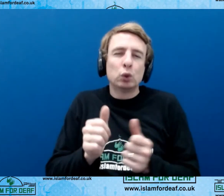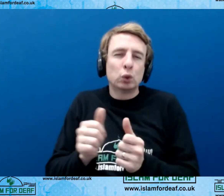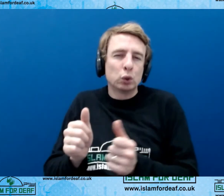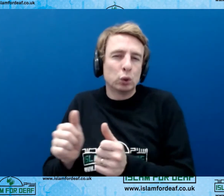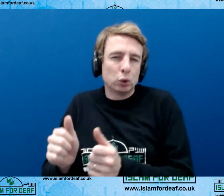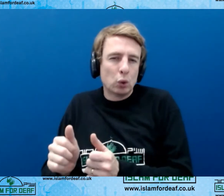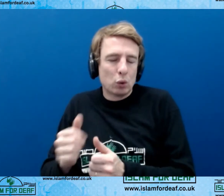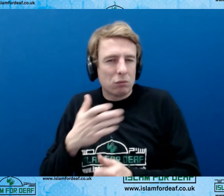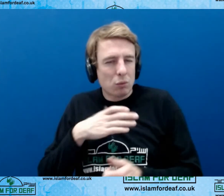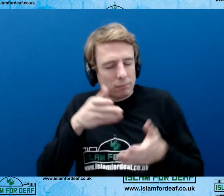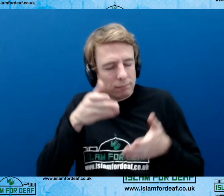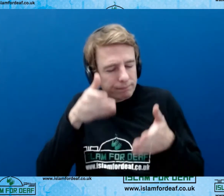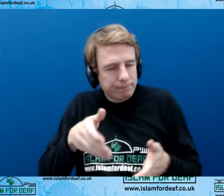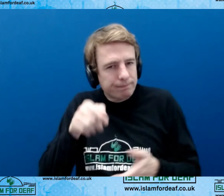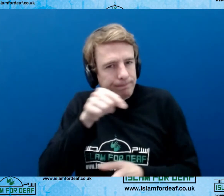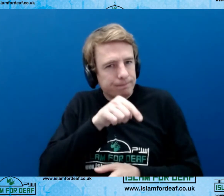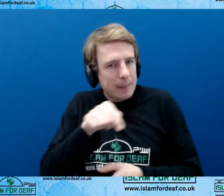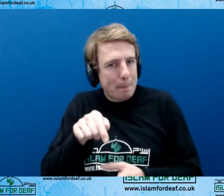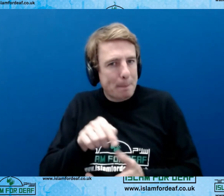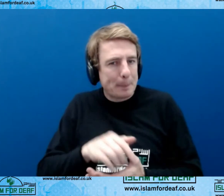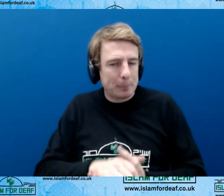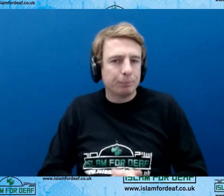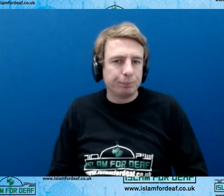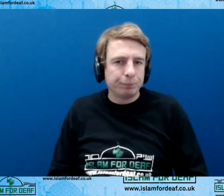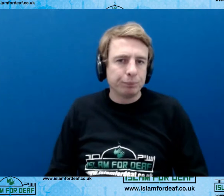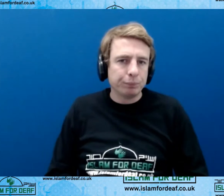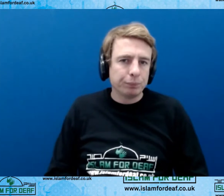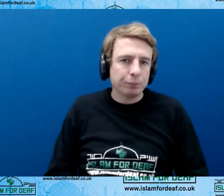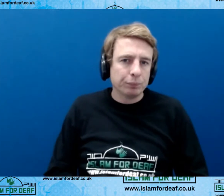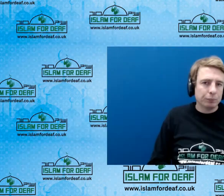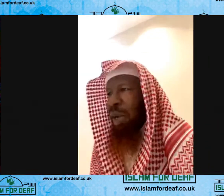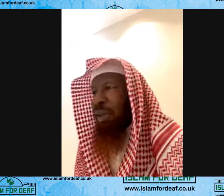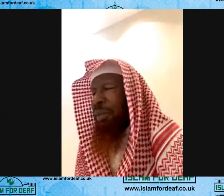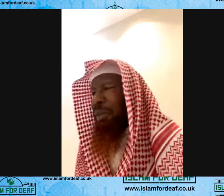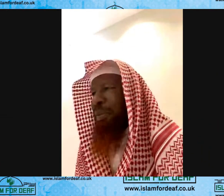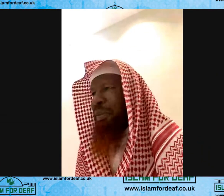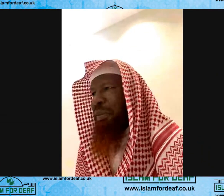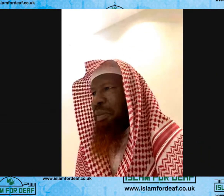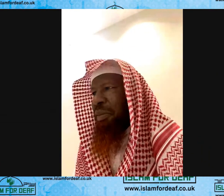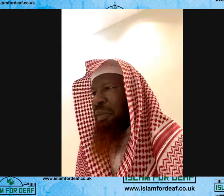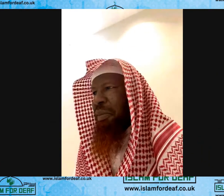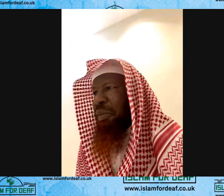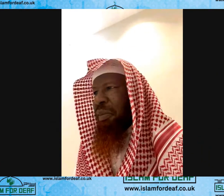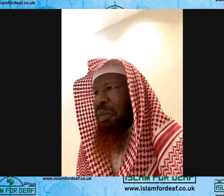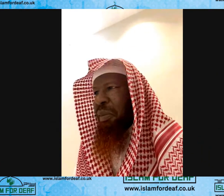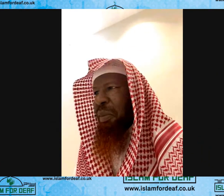خير. بسم الله الرحمن الرحيم الحمد لله والصلاة والسلام على رسول الله أما بعد.